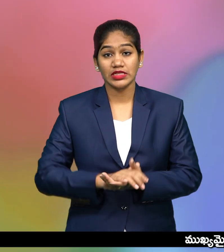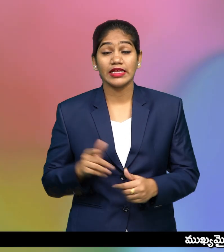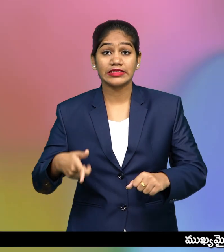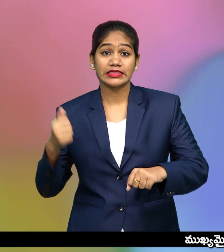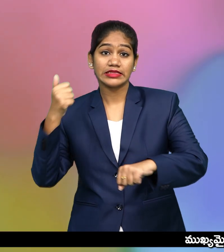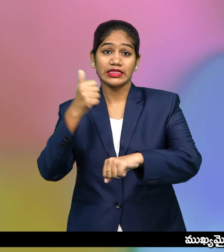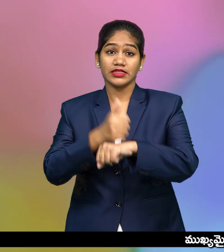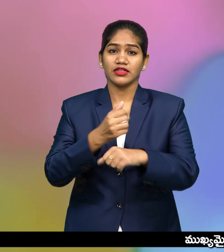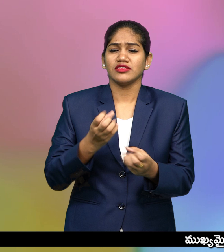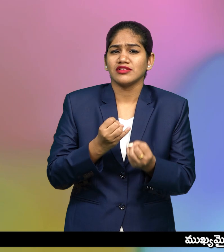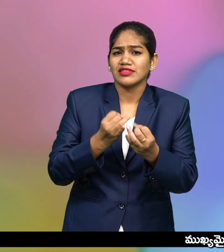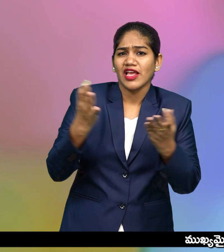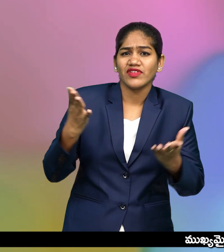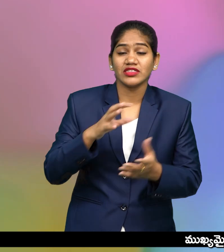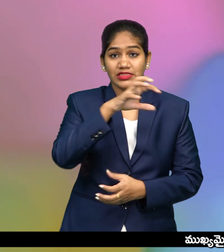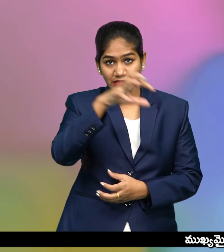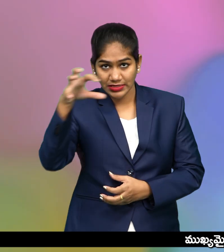ముఖ్యమైన ఇంధనాలు ఉన్నాయి.